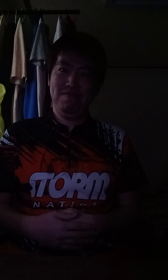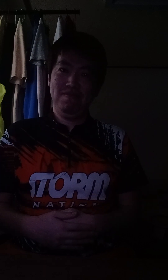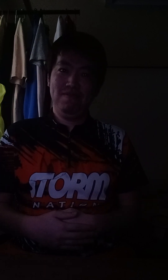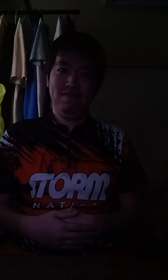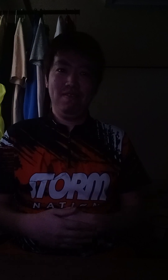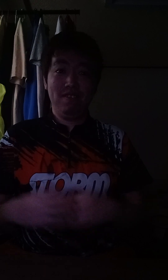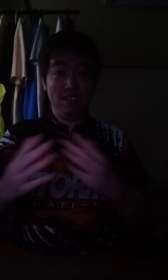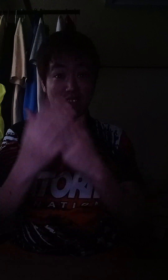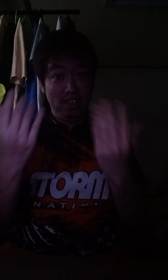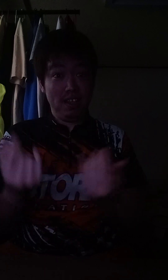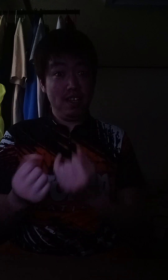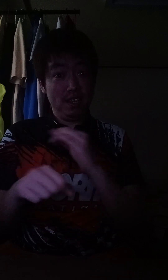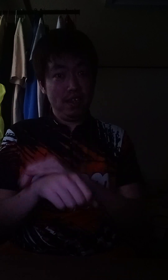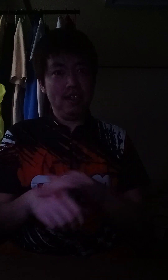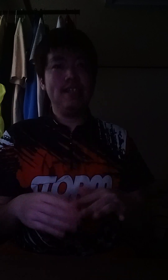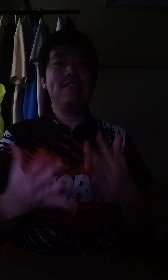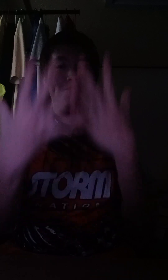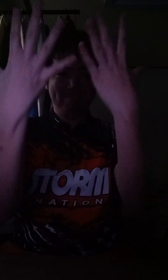승현이는 엄마 얼마큼 사랑해요?